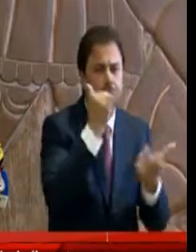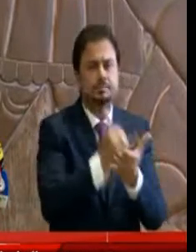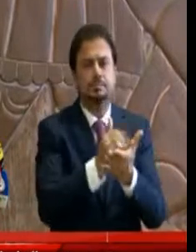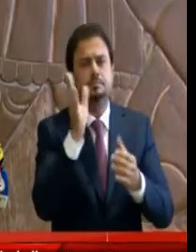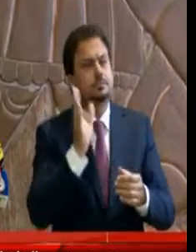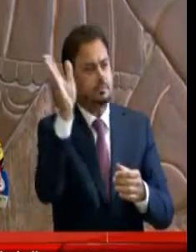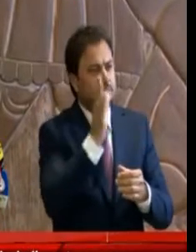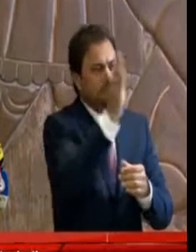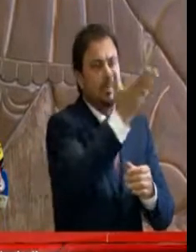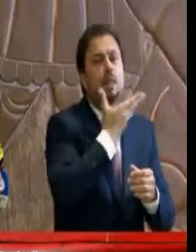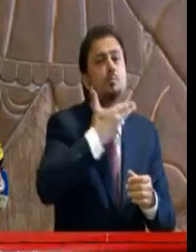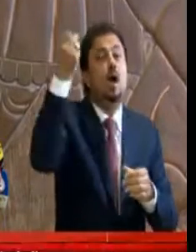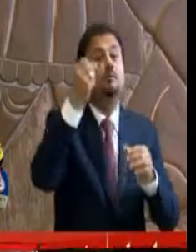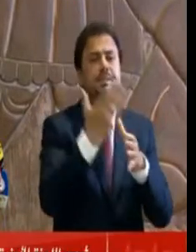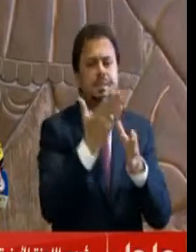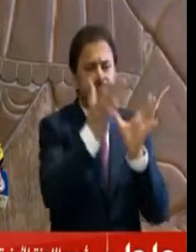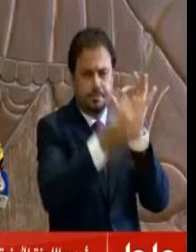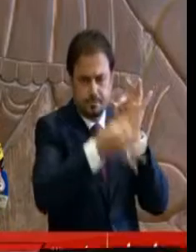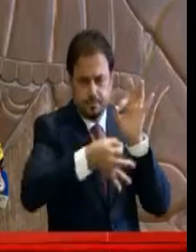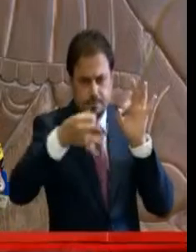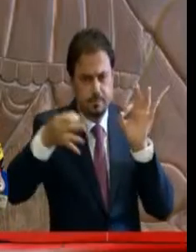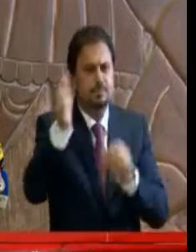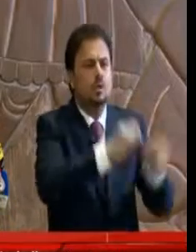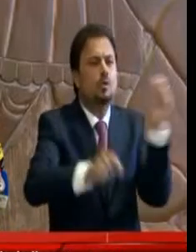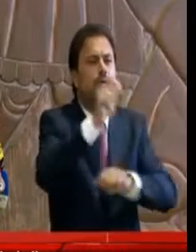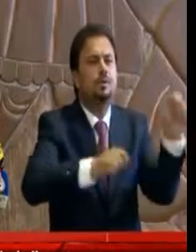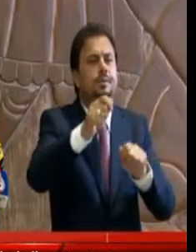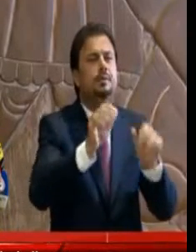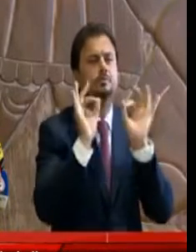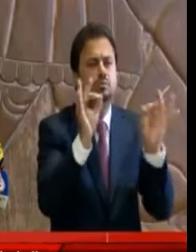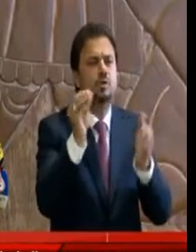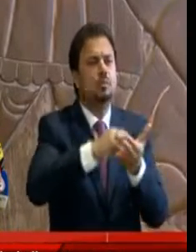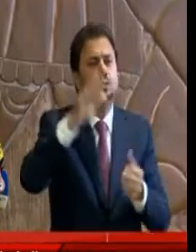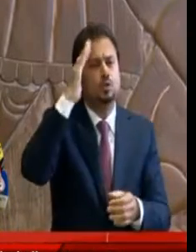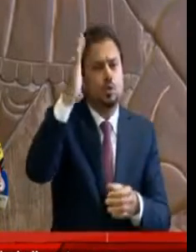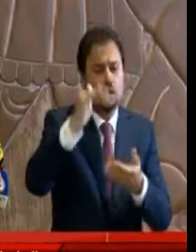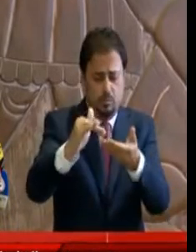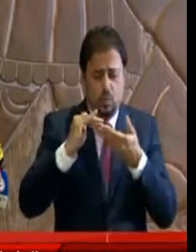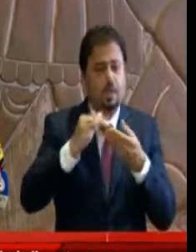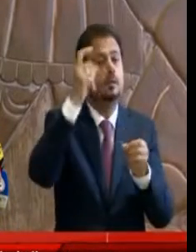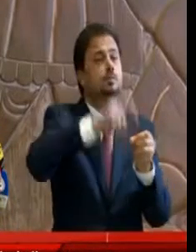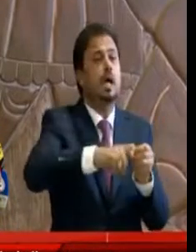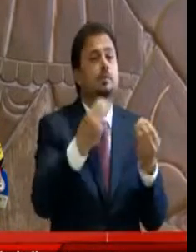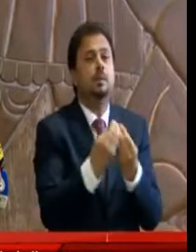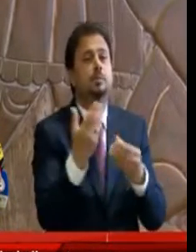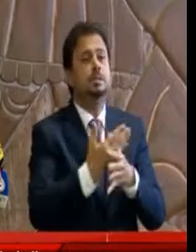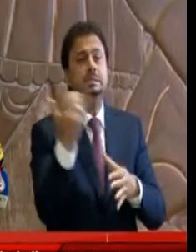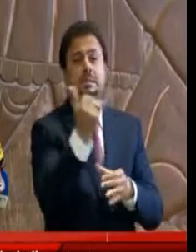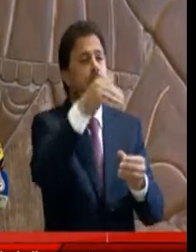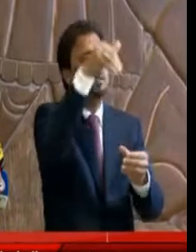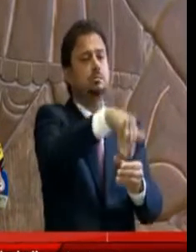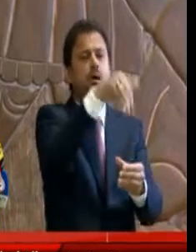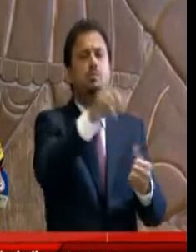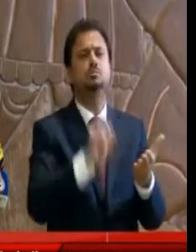أرسلناهم إلى المحافظات ليطلعوا على تفاصيل الخطط الأمنية. أشكر كل من عاوننا وساعدنا في تأمين